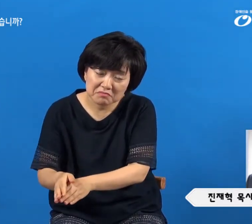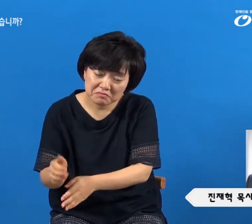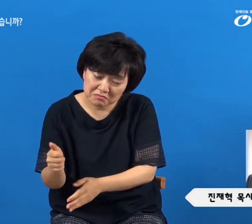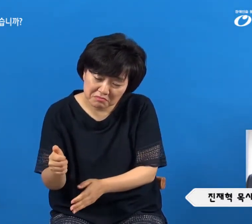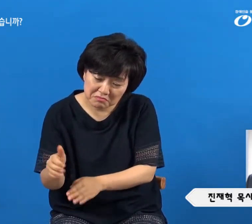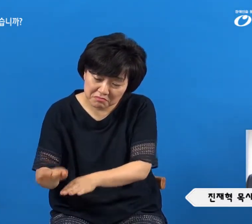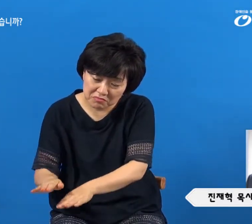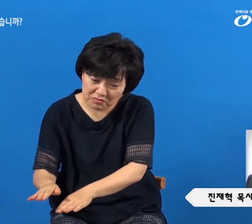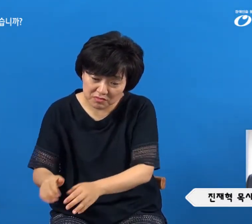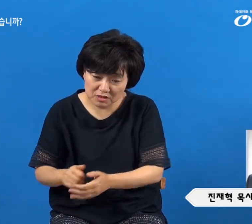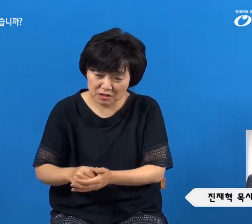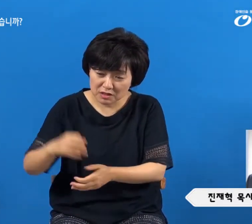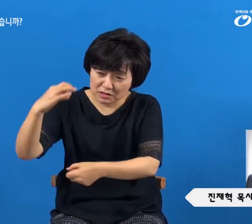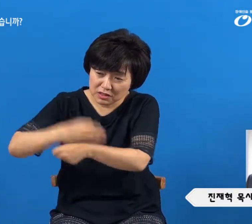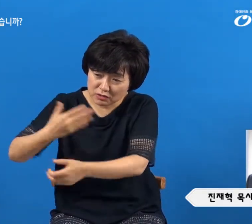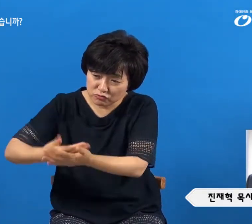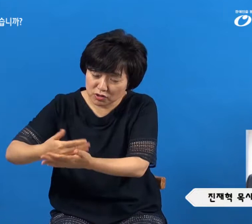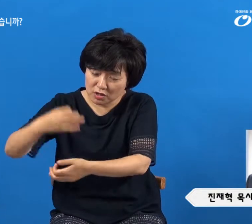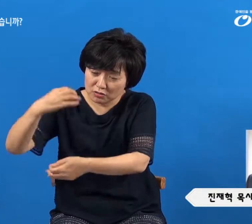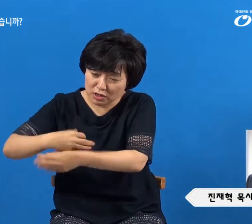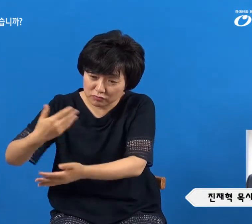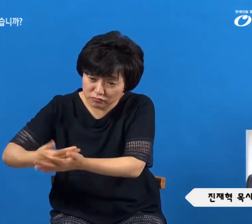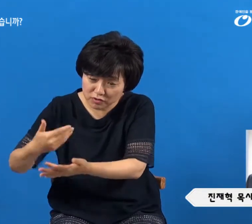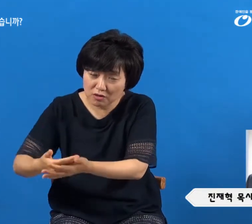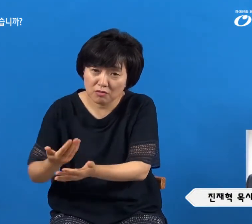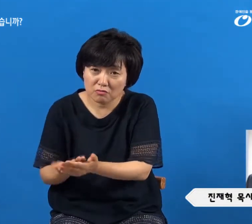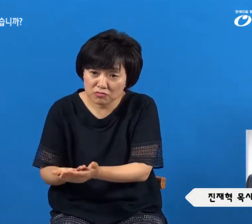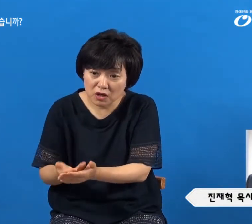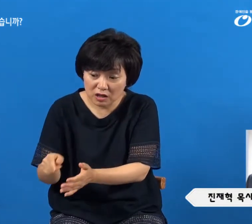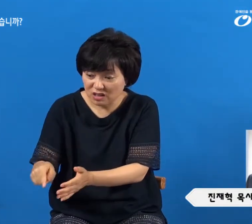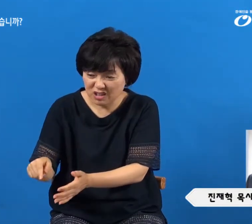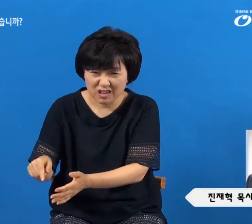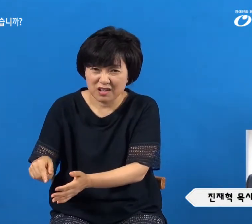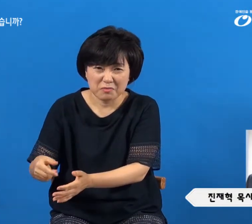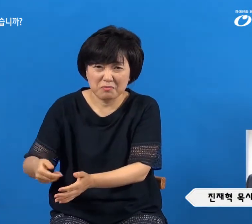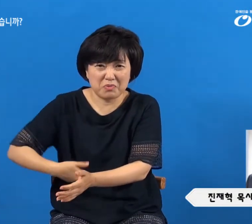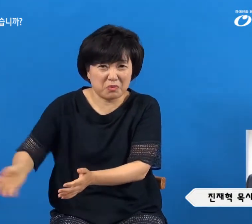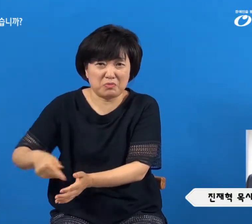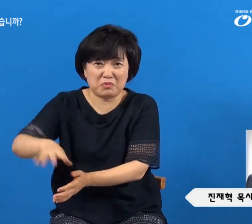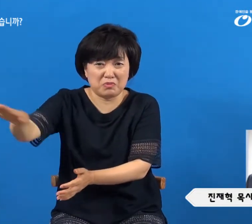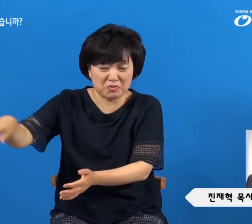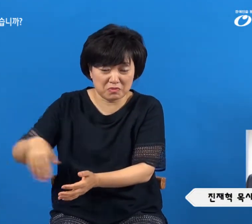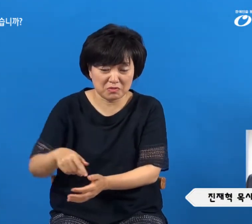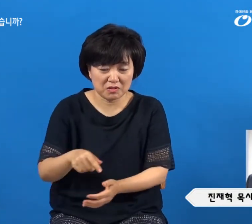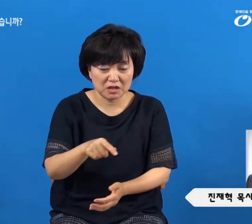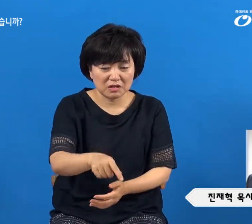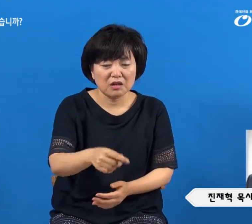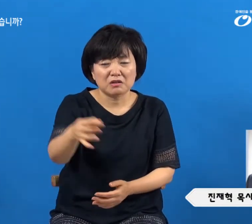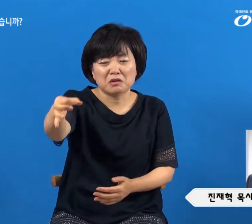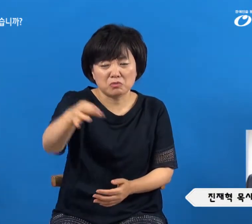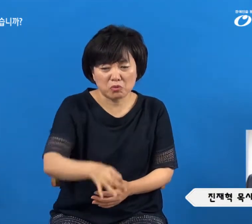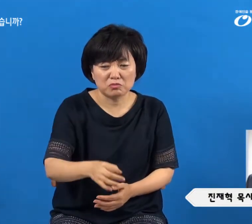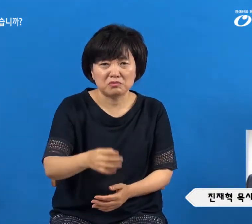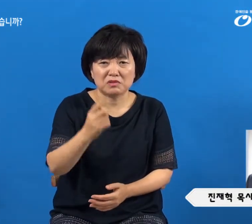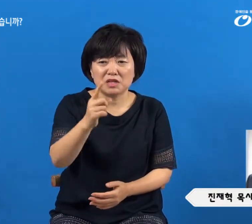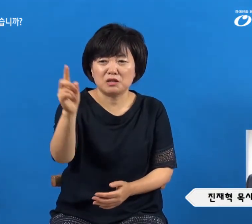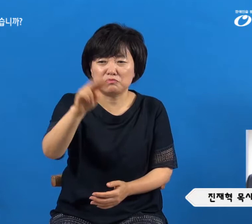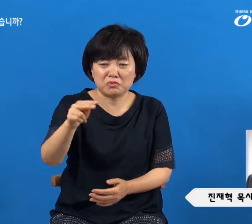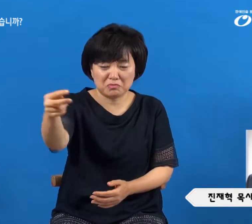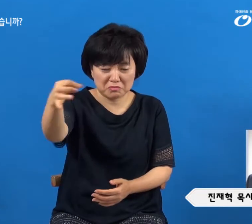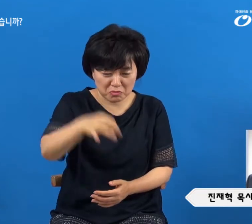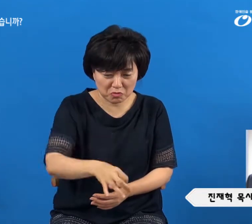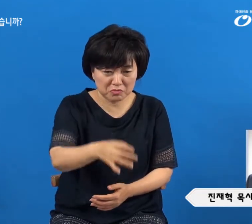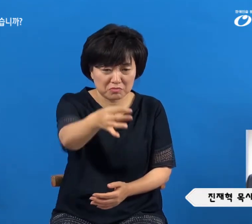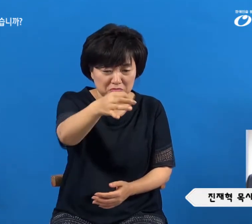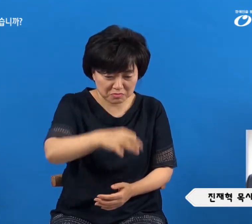돈 1불씩을 계속 주고 있었습니다. 이 지글러 박사도 1불짜리를 하나